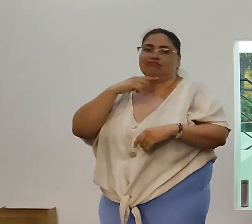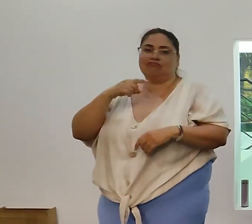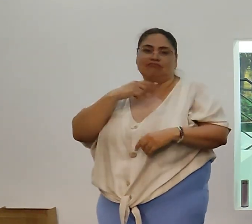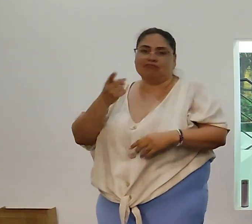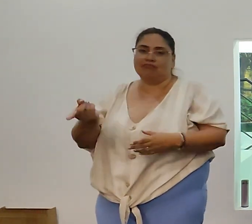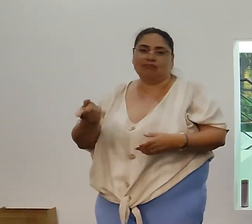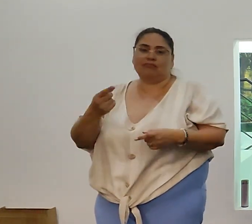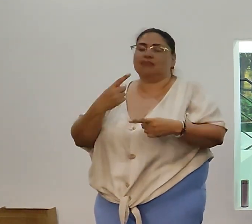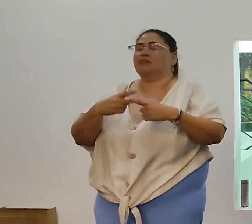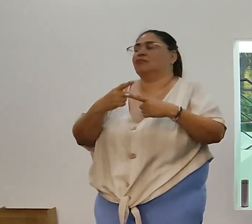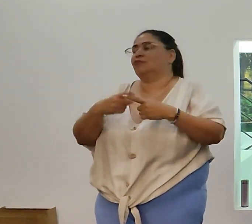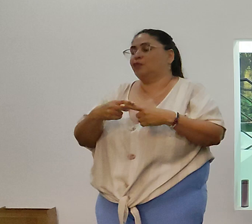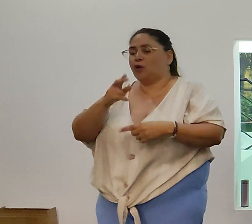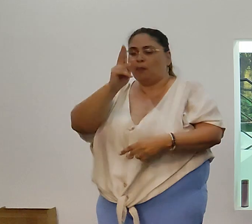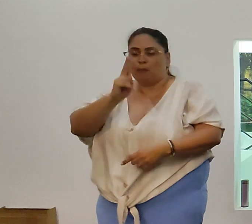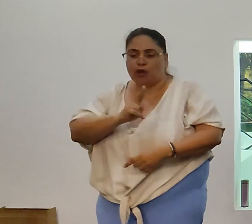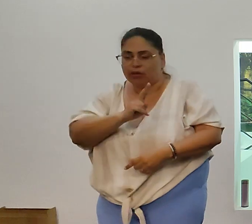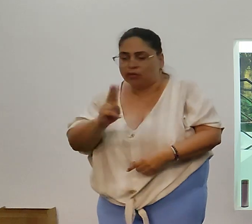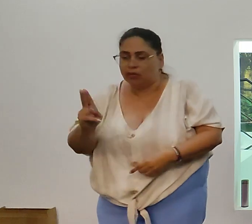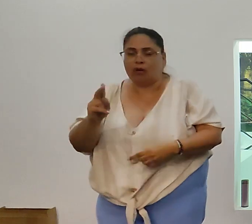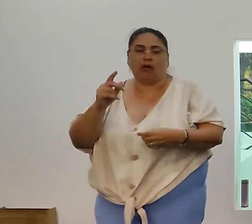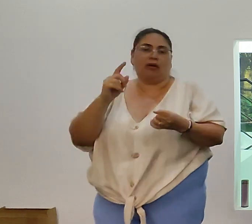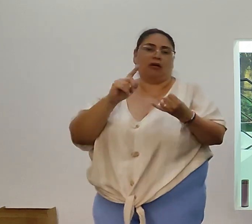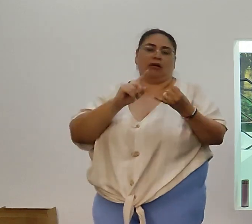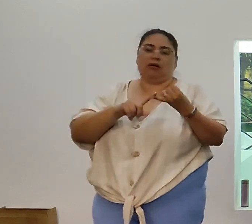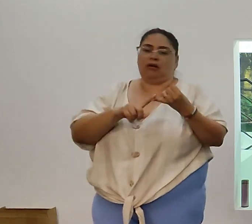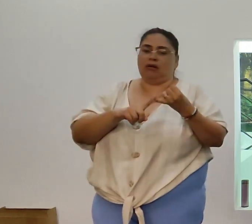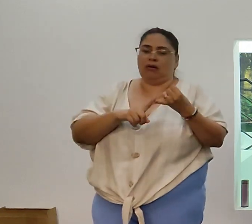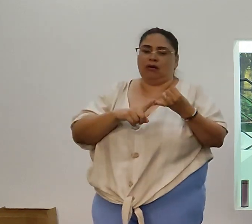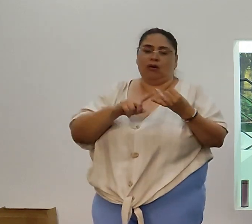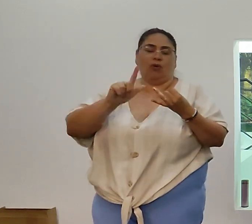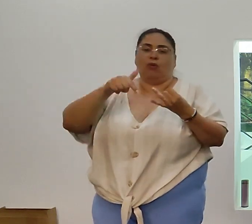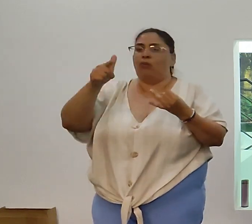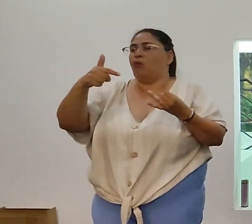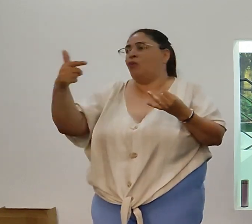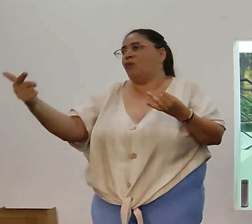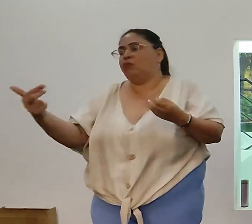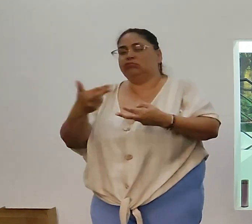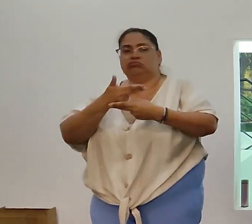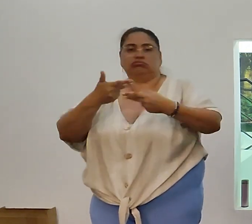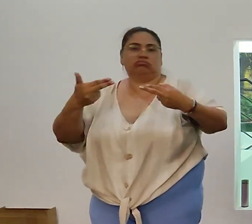a missa de sétimo dia, não adianta qualquer outro